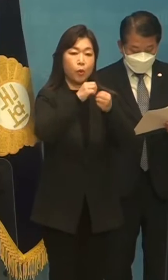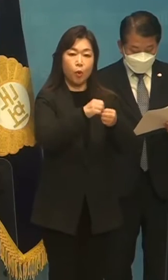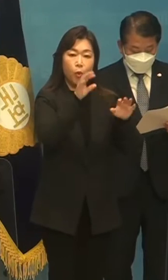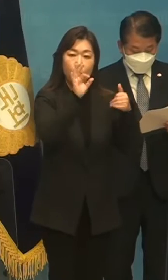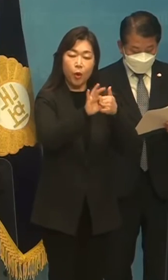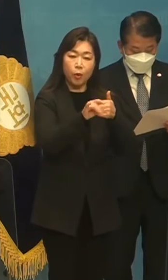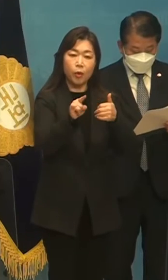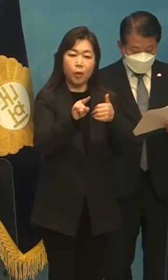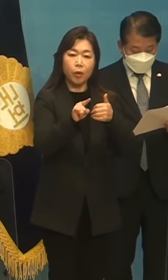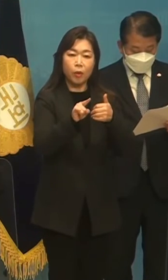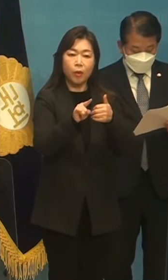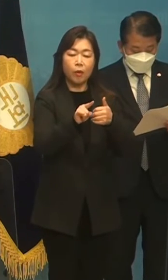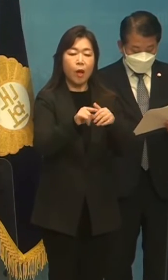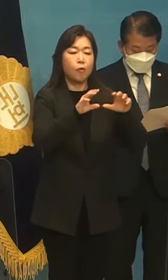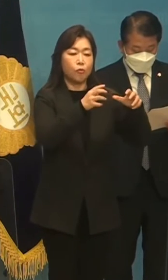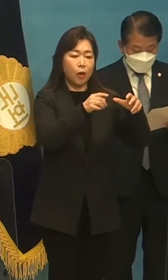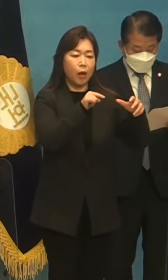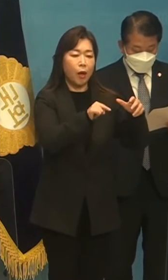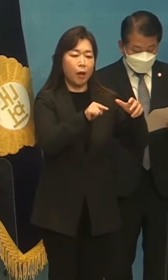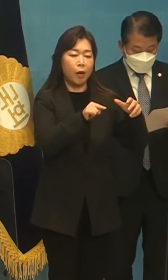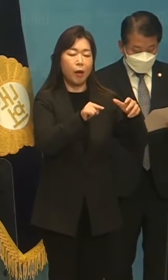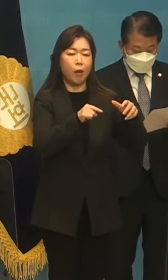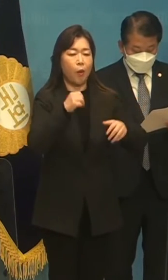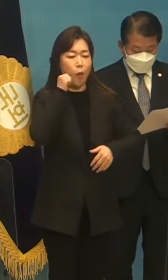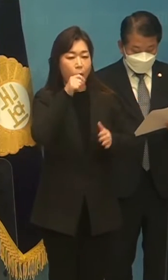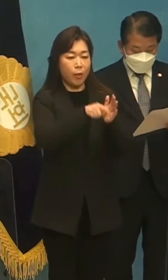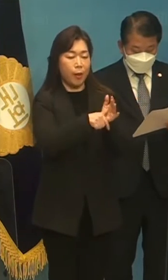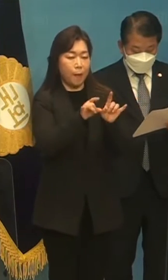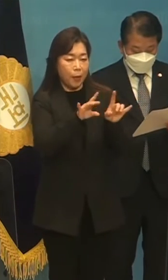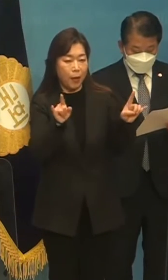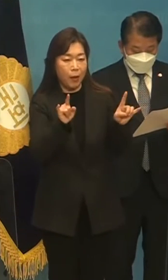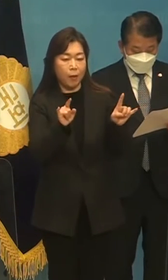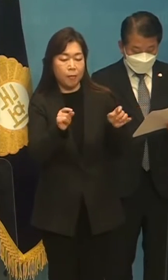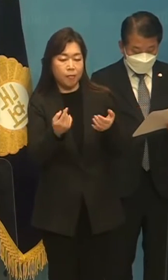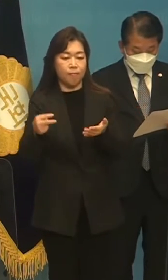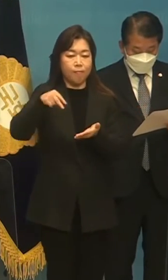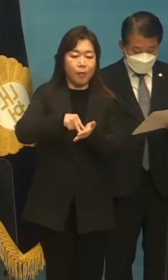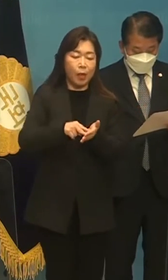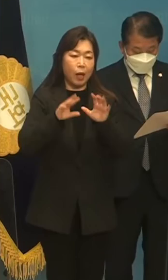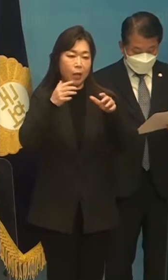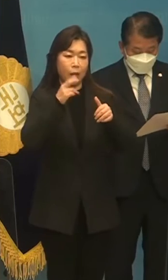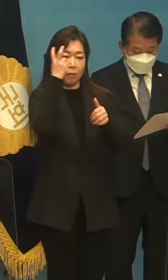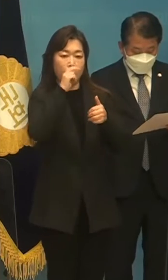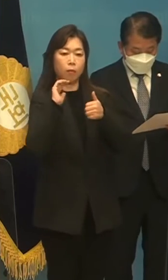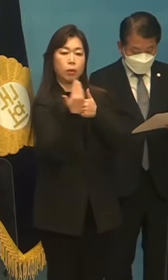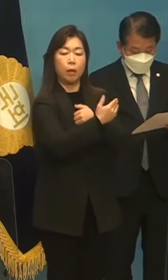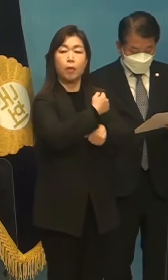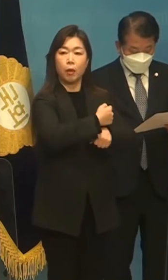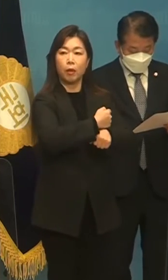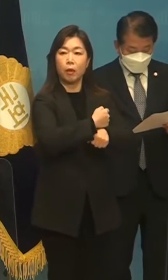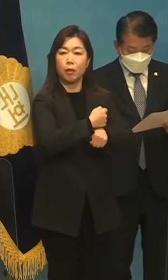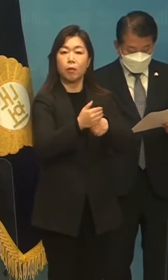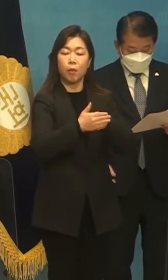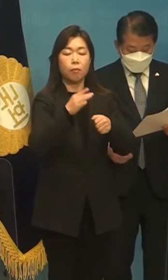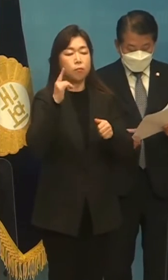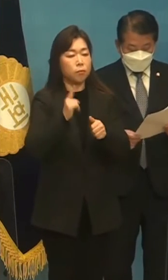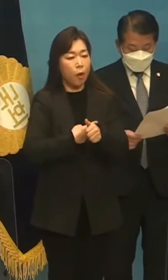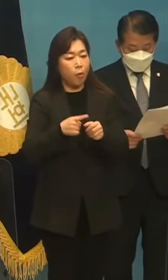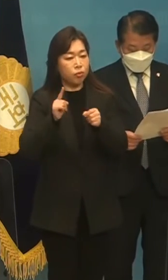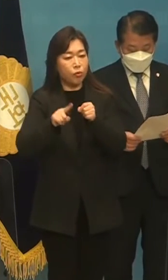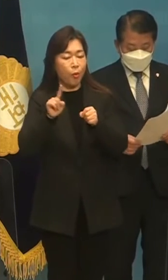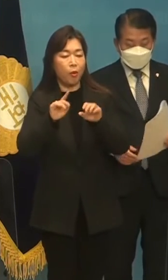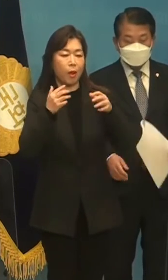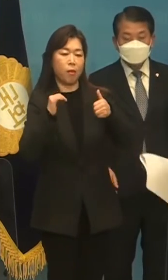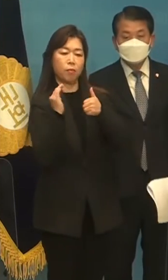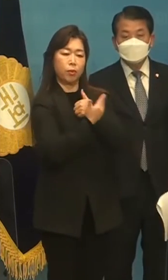전통적으로 호국불교였습니다. 국가가 어려울 때마다 일어나서 나라를 지켜왔는데 그 나라를 지금 굉장히